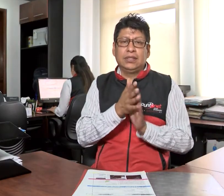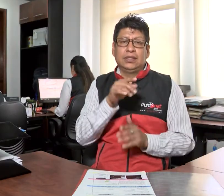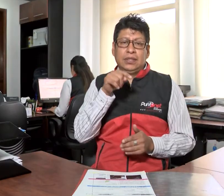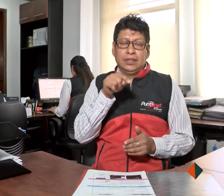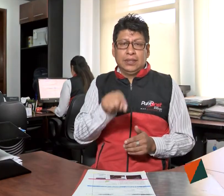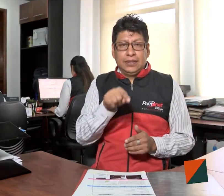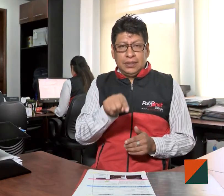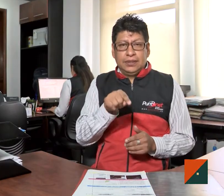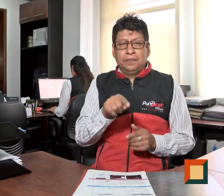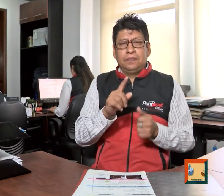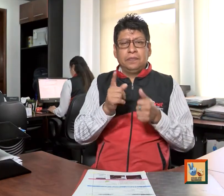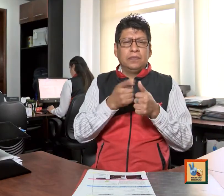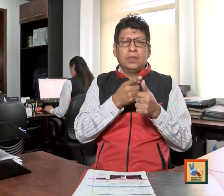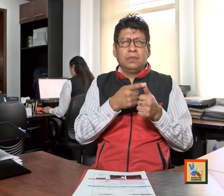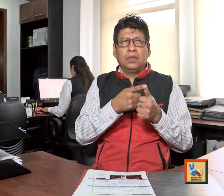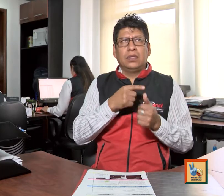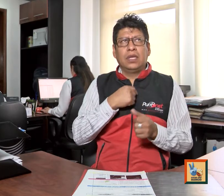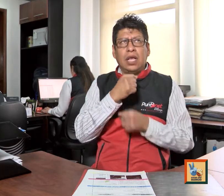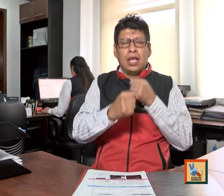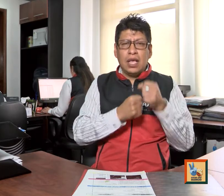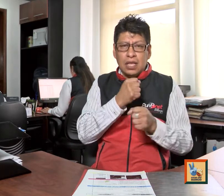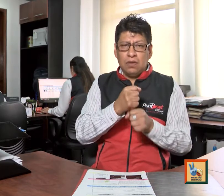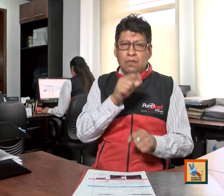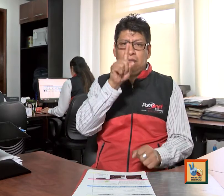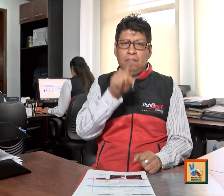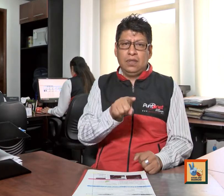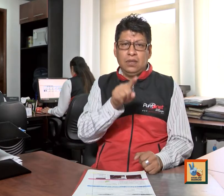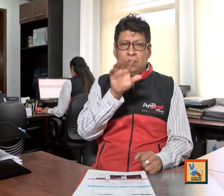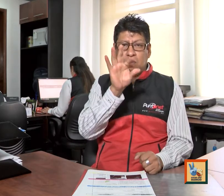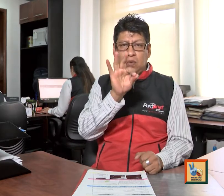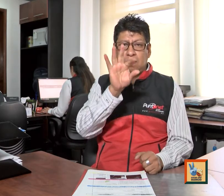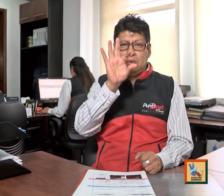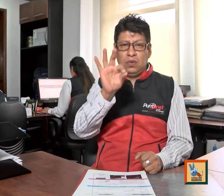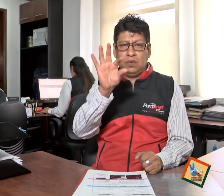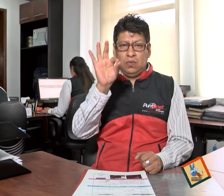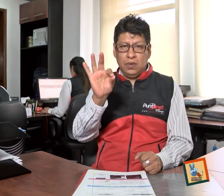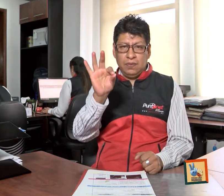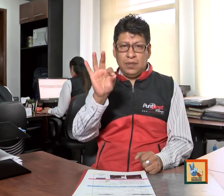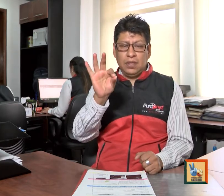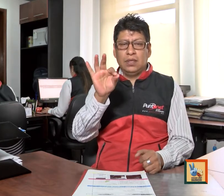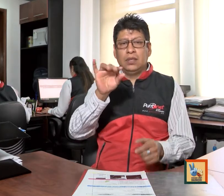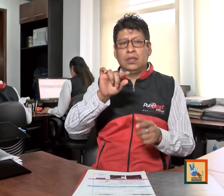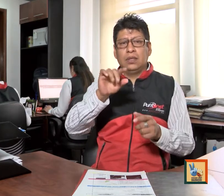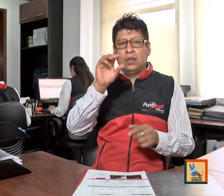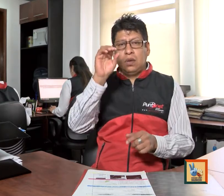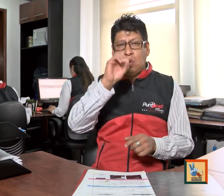como les comenté anteriormente ya aprendí lengua de señas en el año de 1999